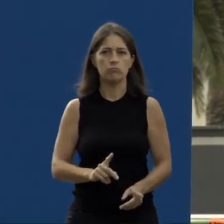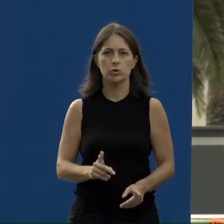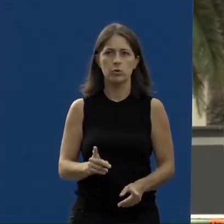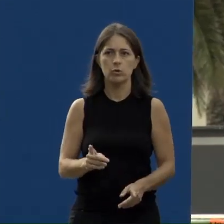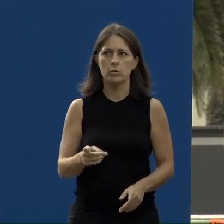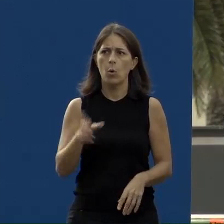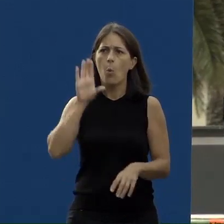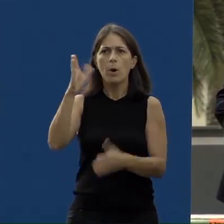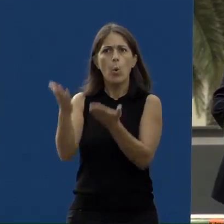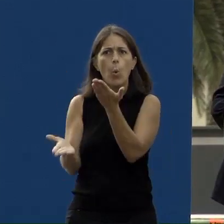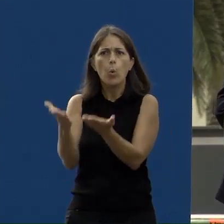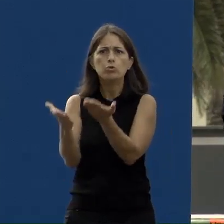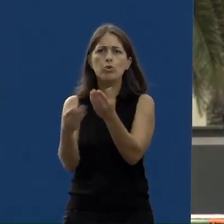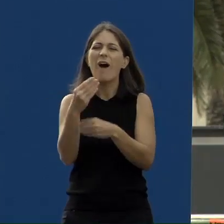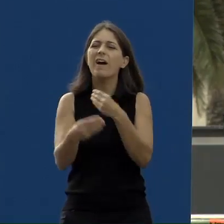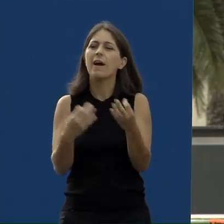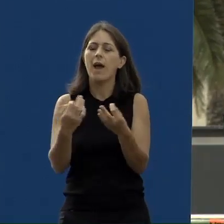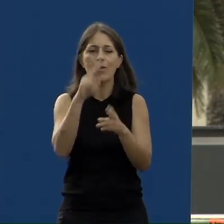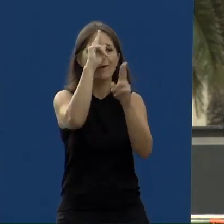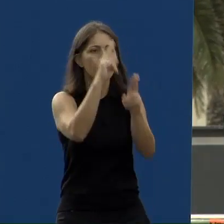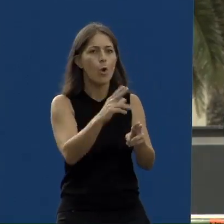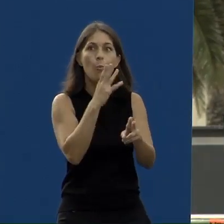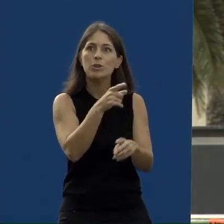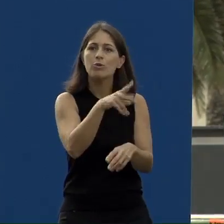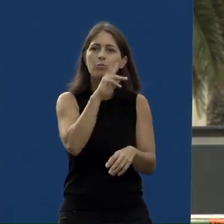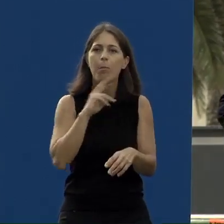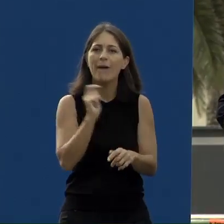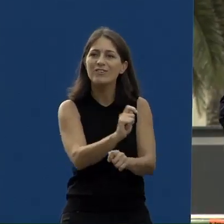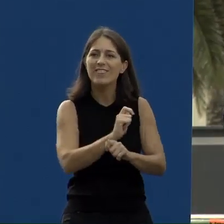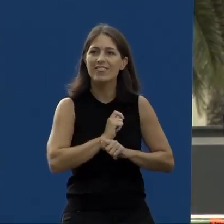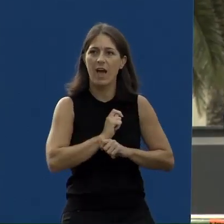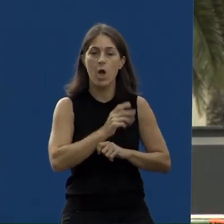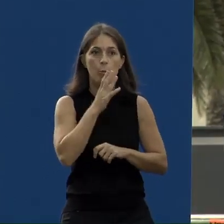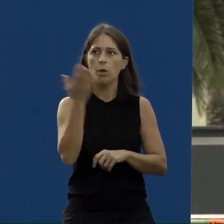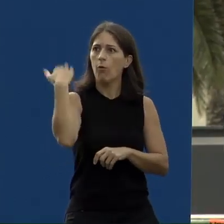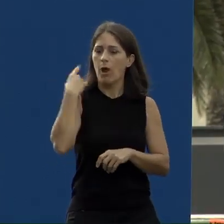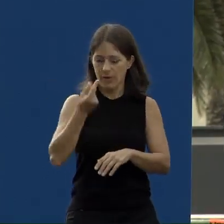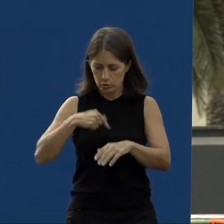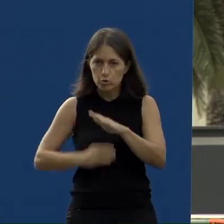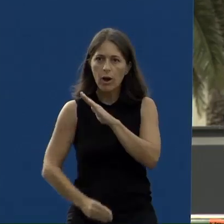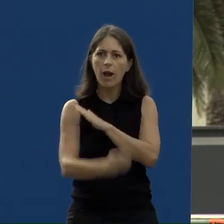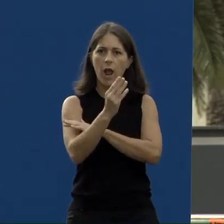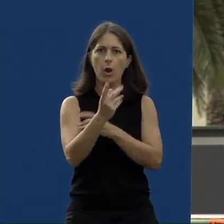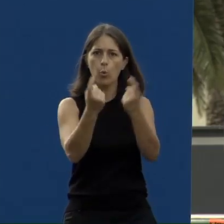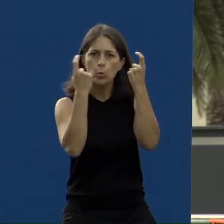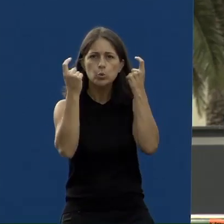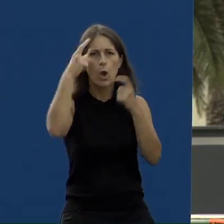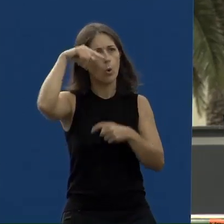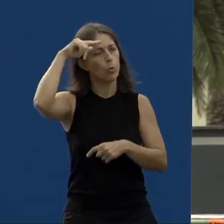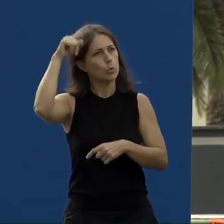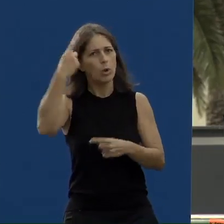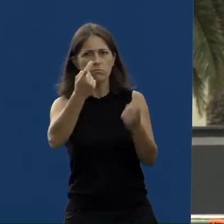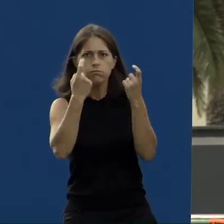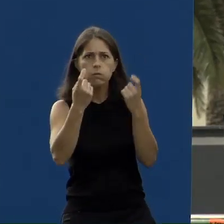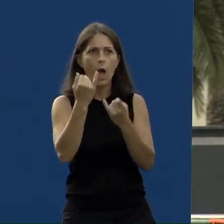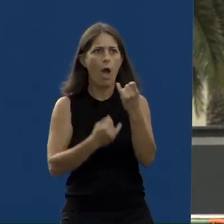seus maiores porque portan os valores que chegaron hasta nós, porque contribuíron a crearnos, nos deron educación, nos deron cultura, nos enseñaron a estar polo